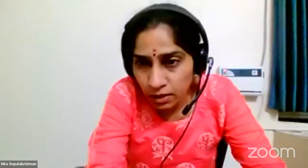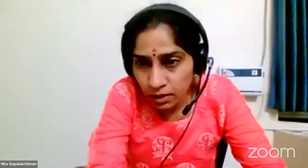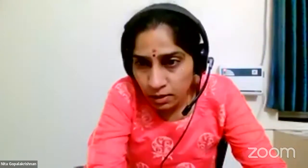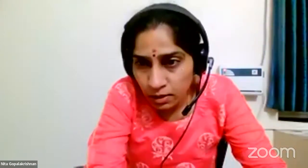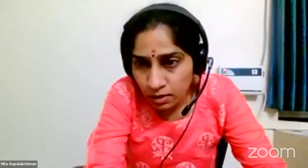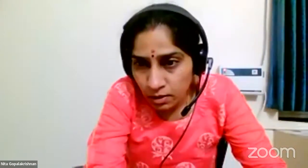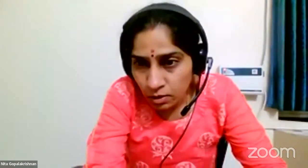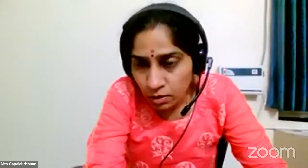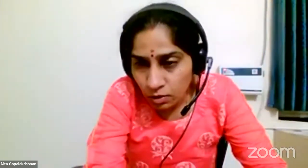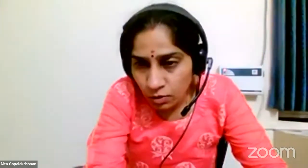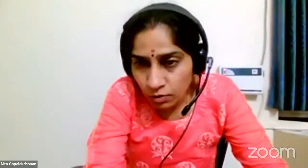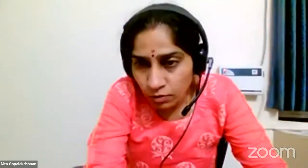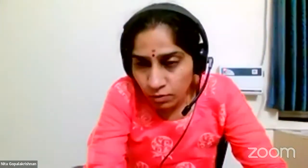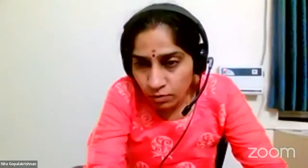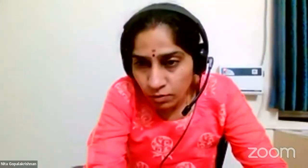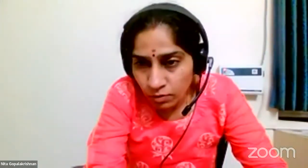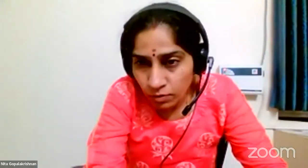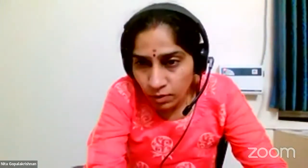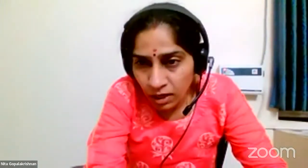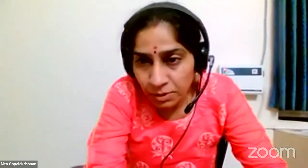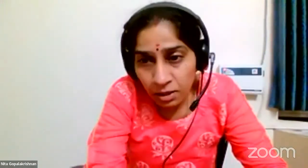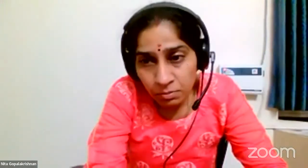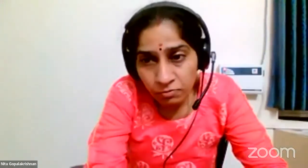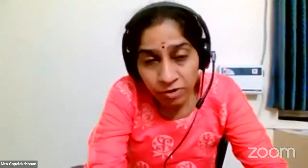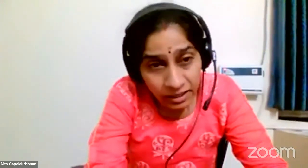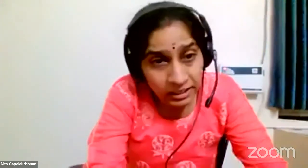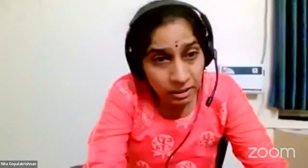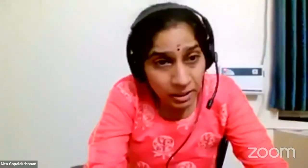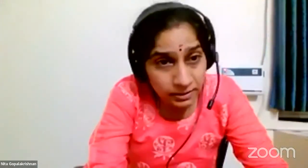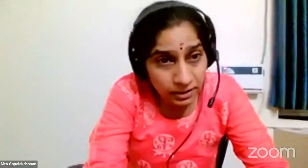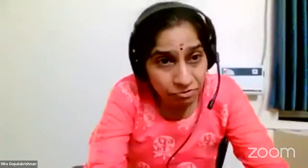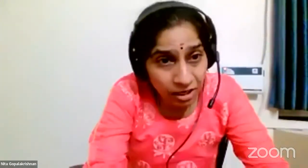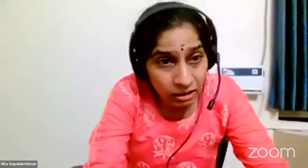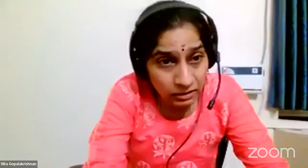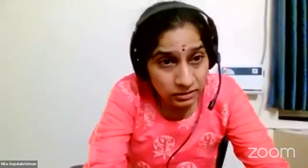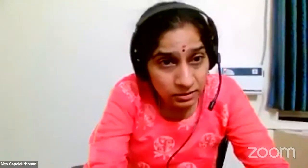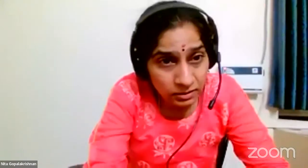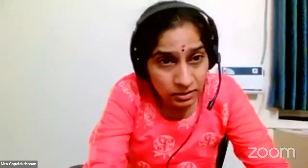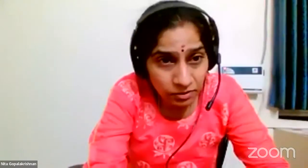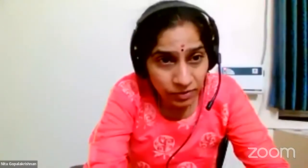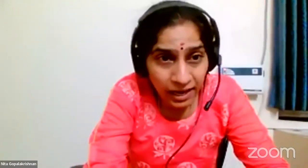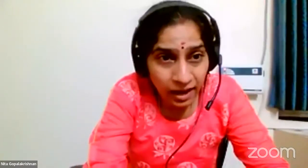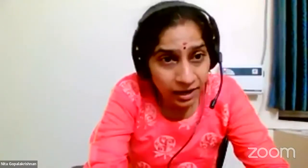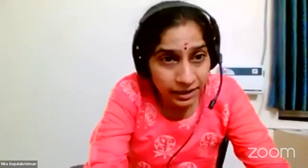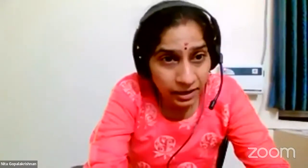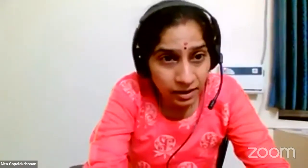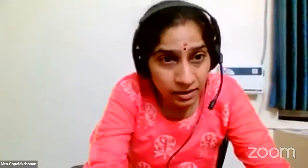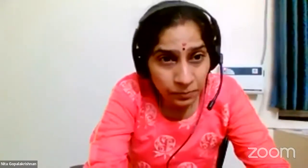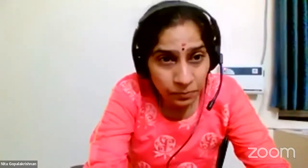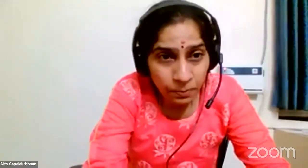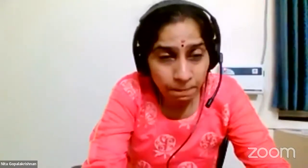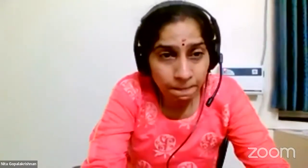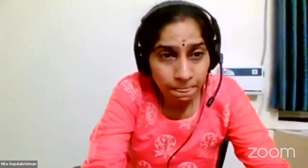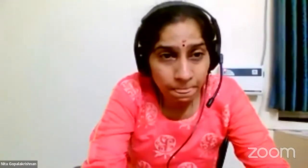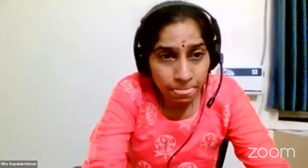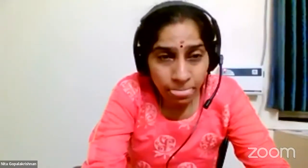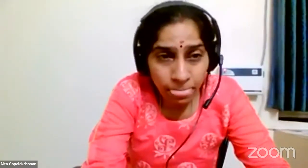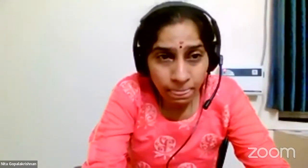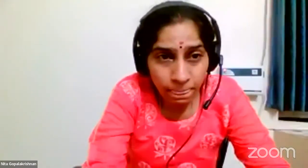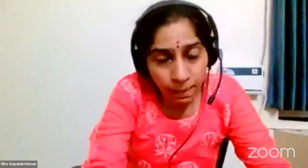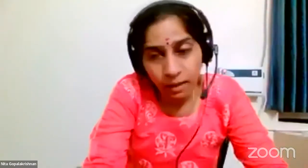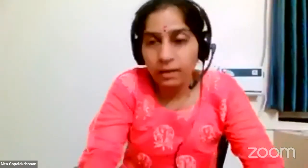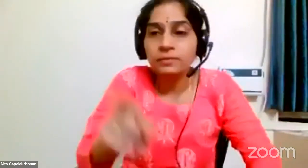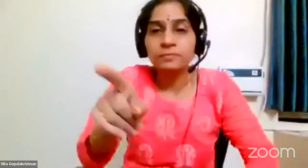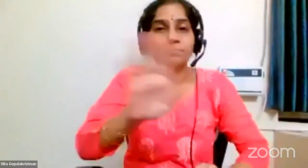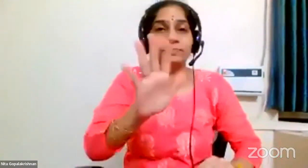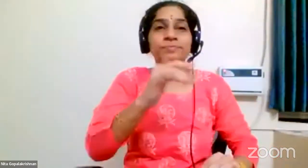वर्ण सॉरी, आश्रम बोला जाता है। अभी हम वर्ण की बात कर रहे हैं, अभी हम वर्ण की बात कर रहे हैं, वर्ण वर्ण, हाँ, VARN है ना।